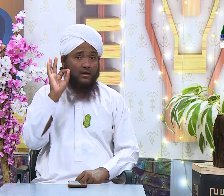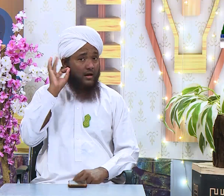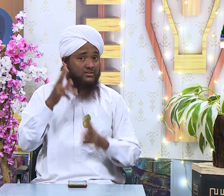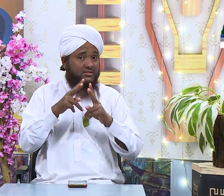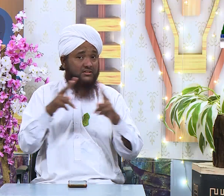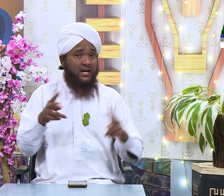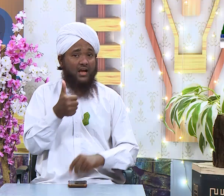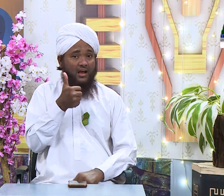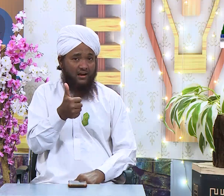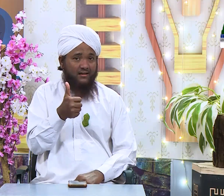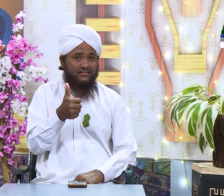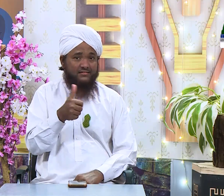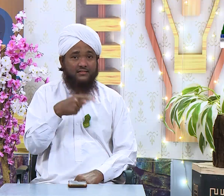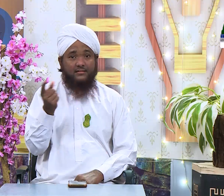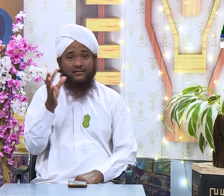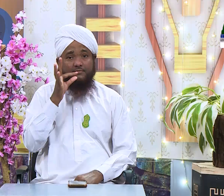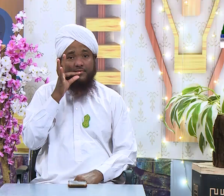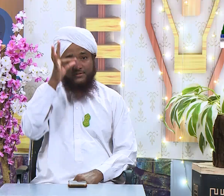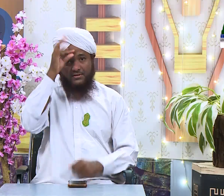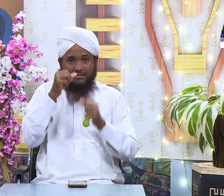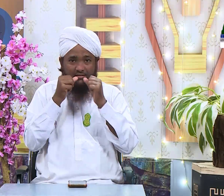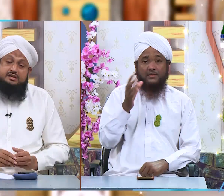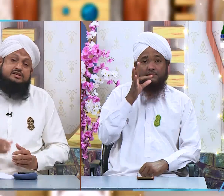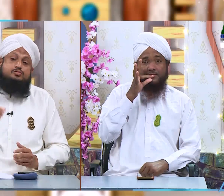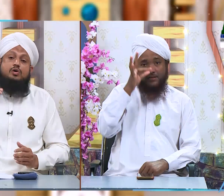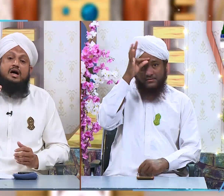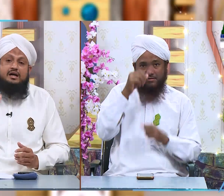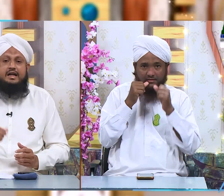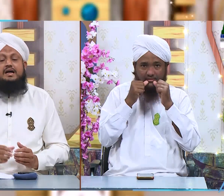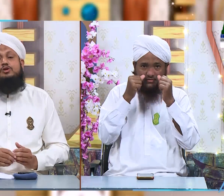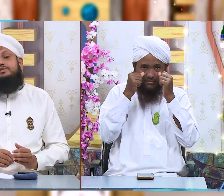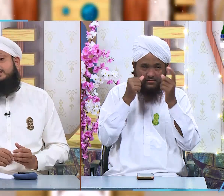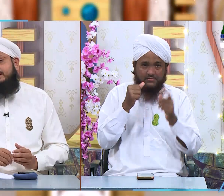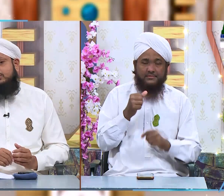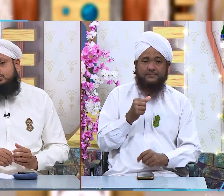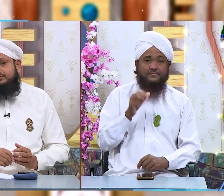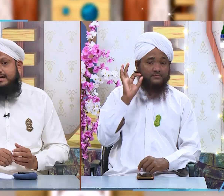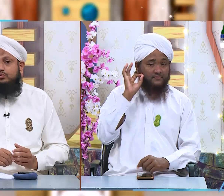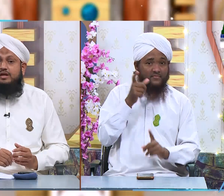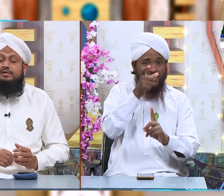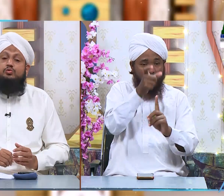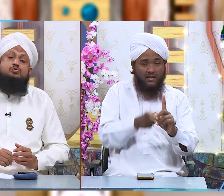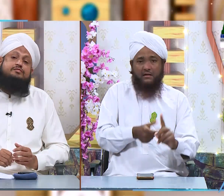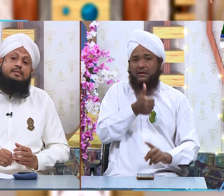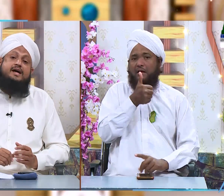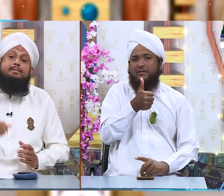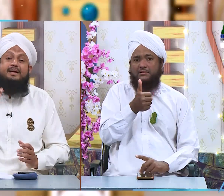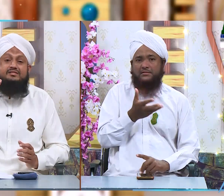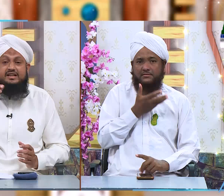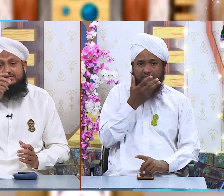نبی پاک صلی اللہ علیہ وسلم نے باقاعدہ تعریف فرمائی ہے۔ جس کو اخلاق کی عمدگی ملی، حضور علیہ الصلوۃ والسلام نے اس کو فرمایا یہ بہترین شخص